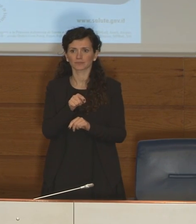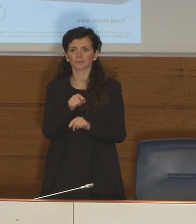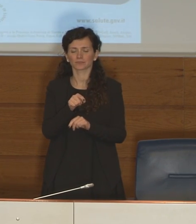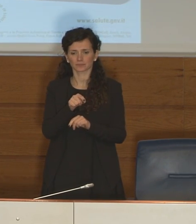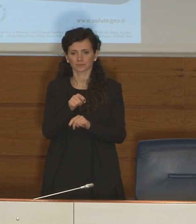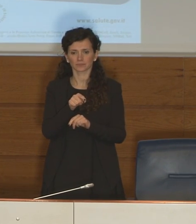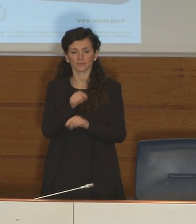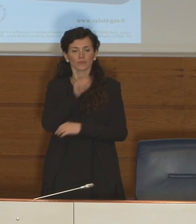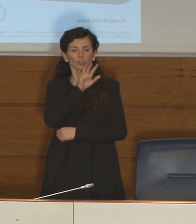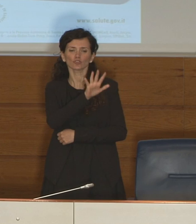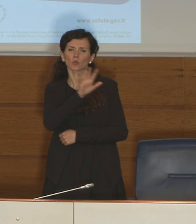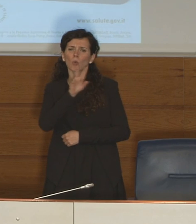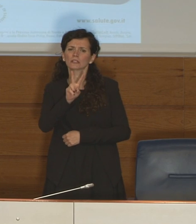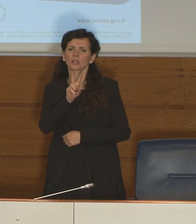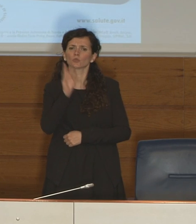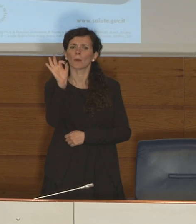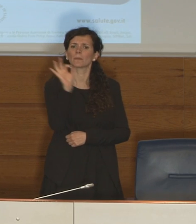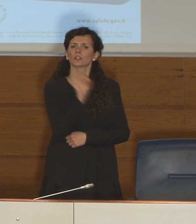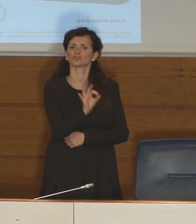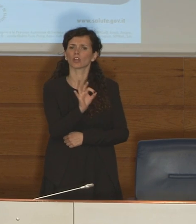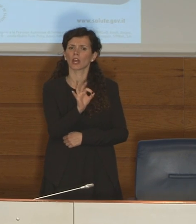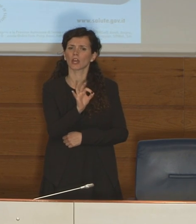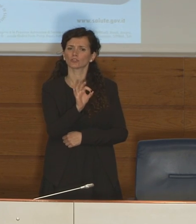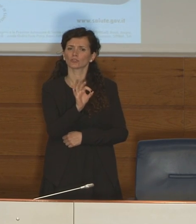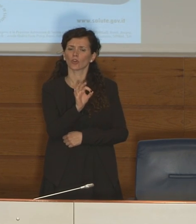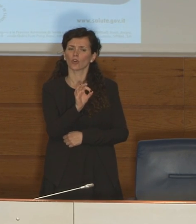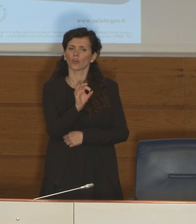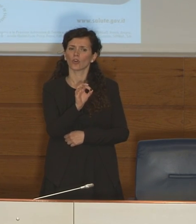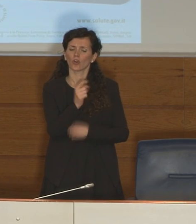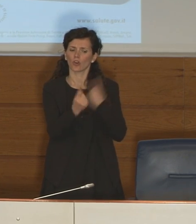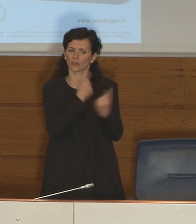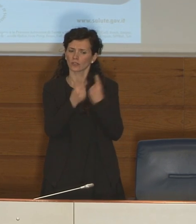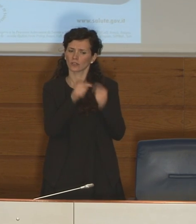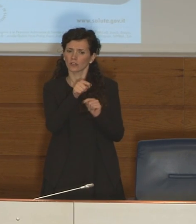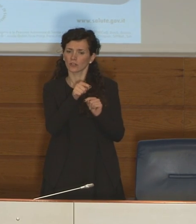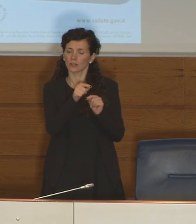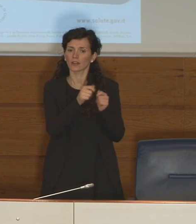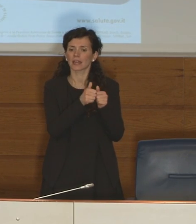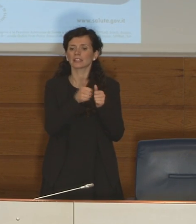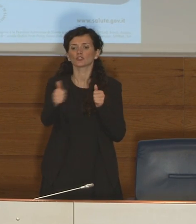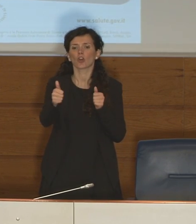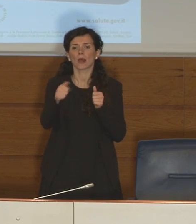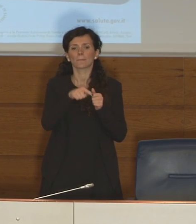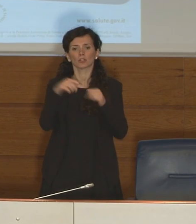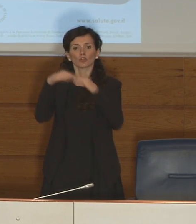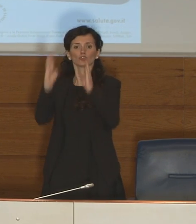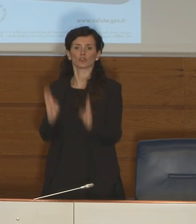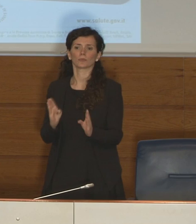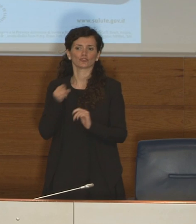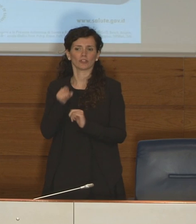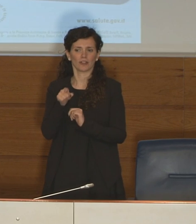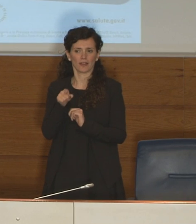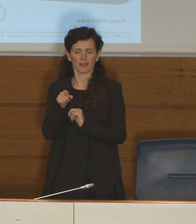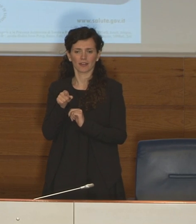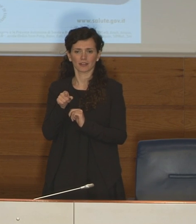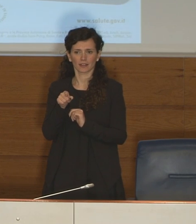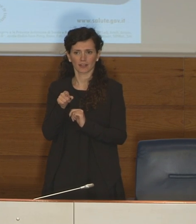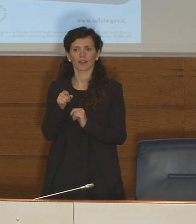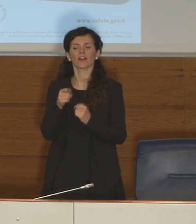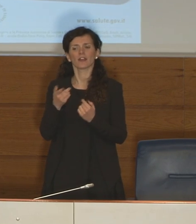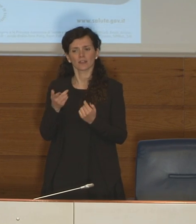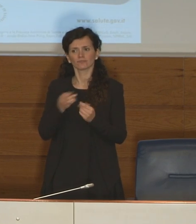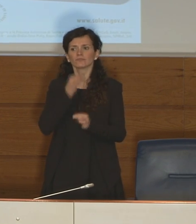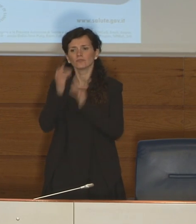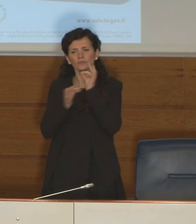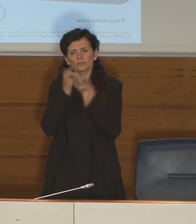52 per cento dei casi è in isolamento domiciliare si tratta di persone